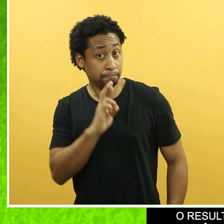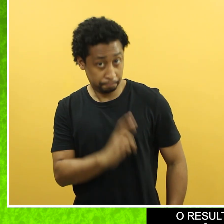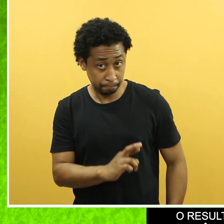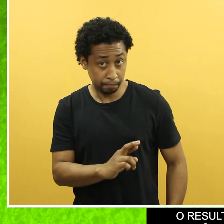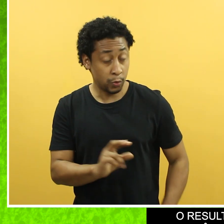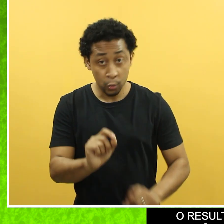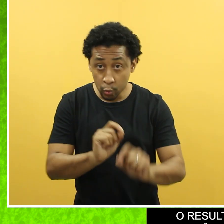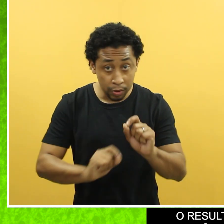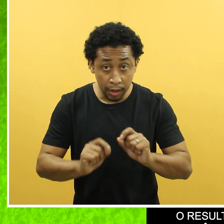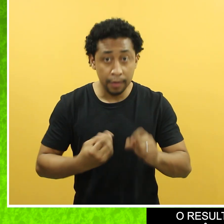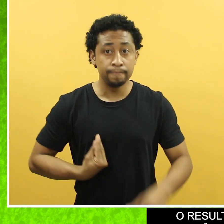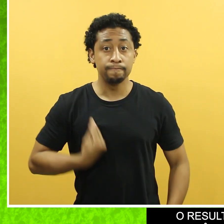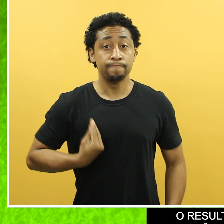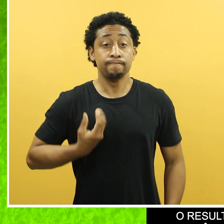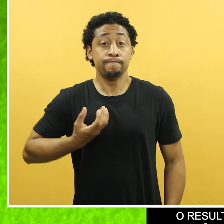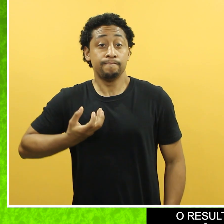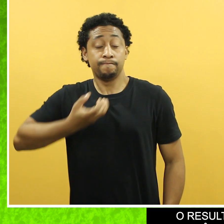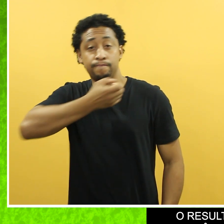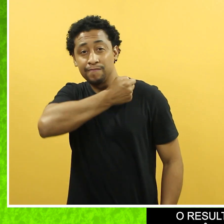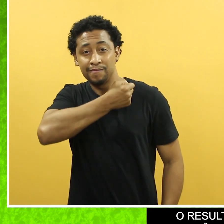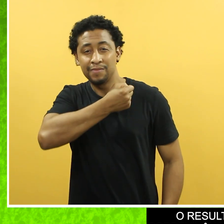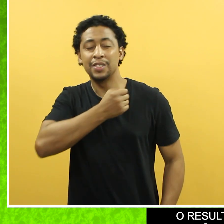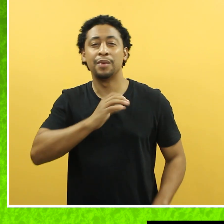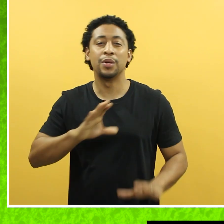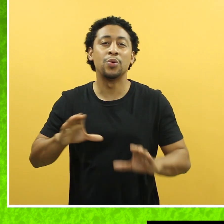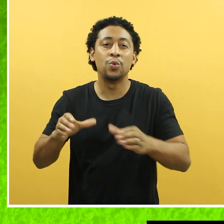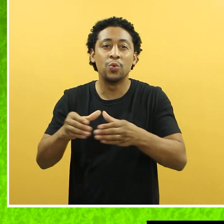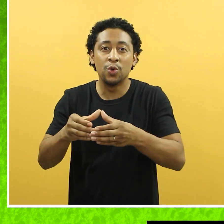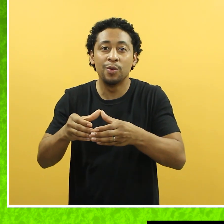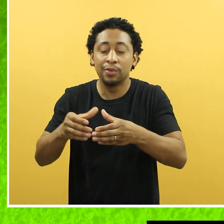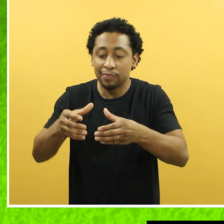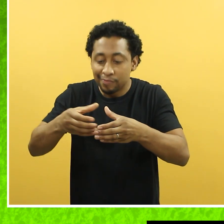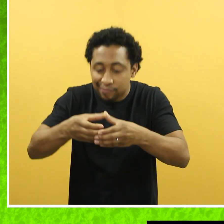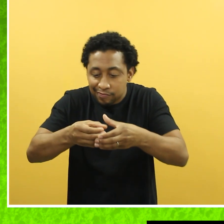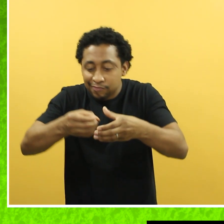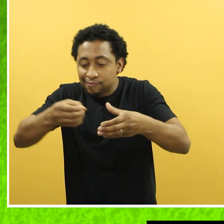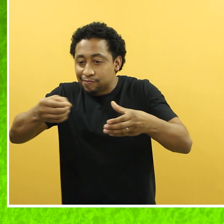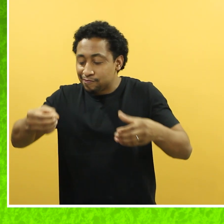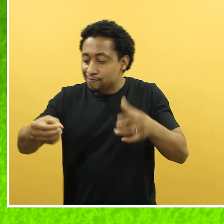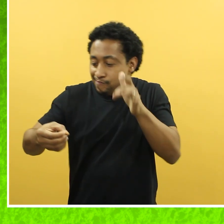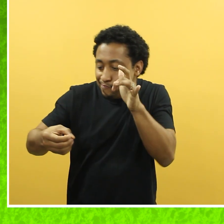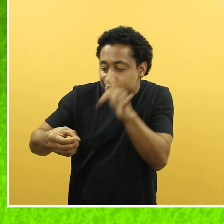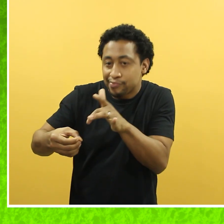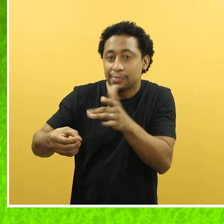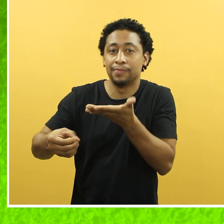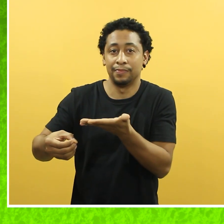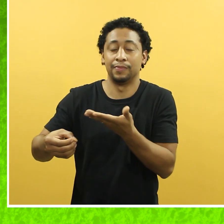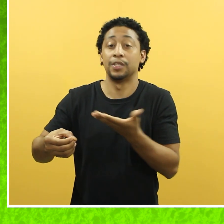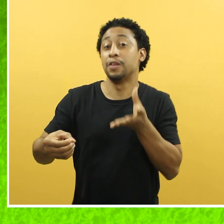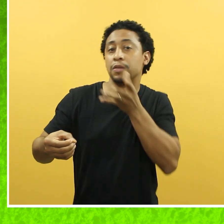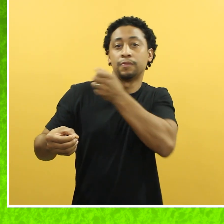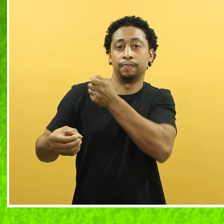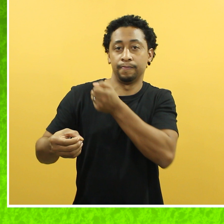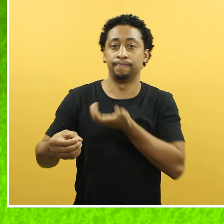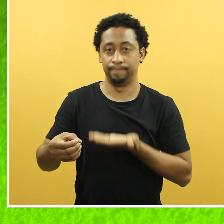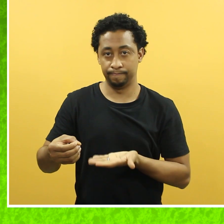o resultado é a sobrevivência de apenas uma parte da população.